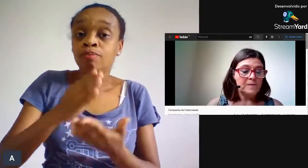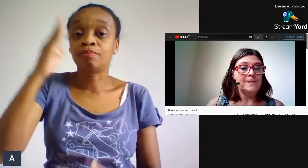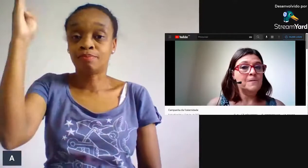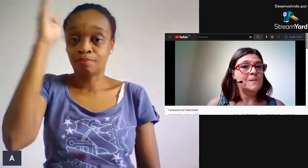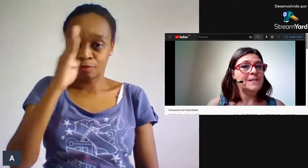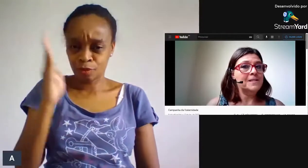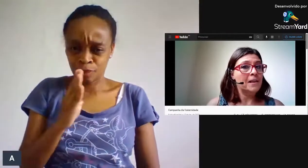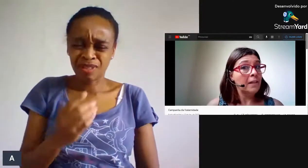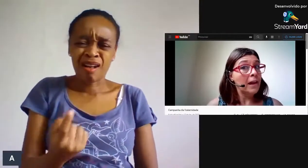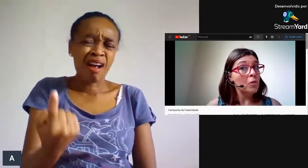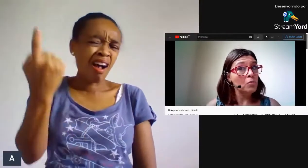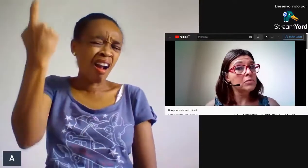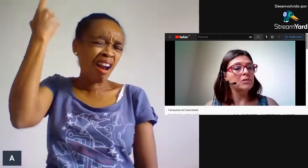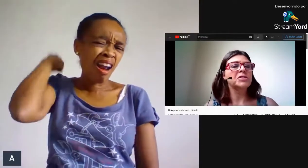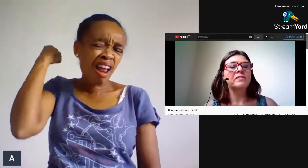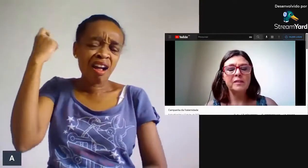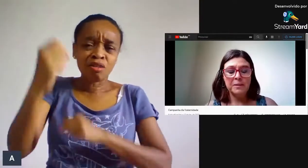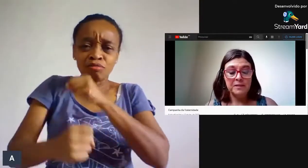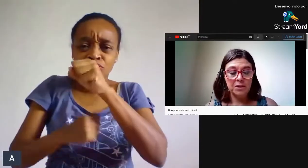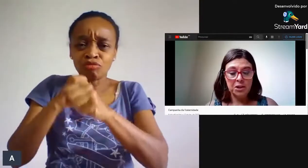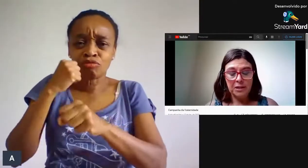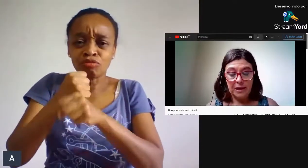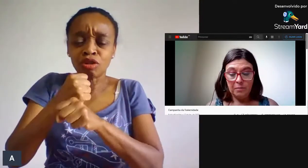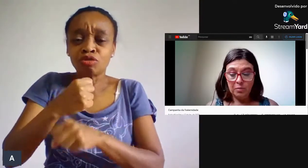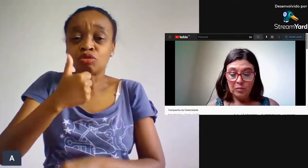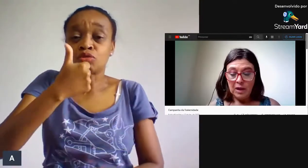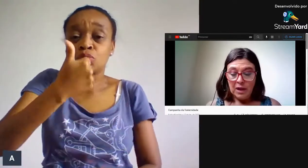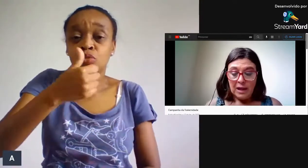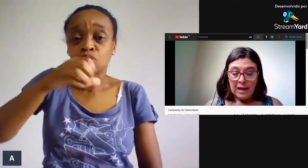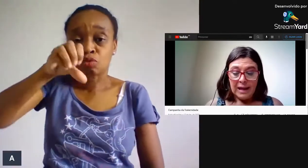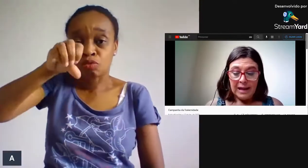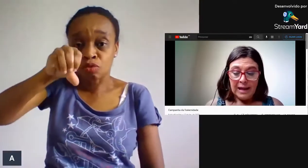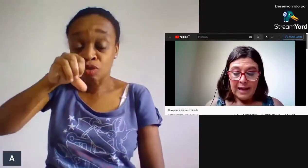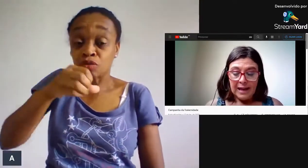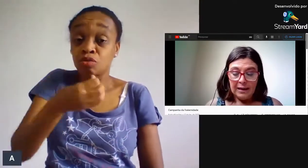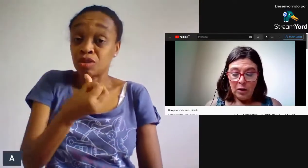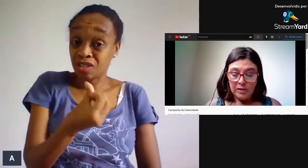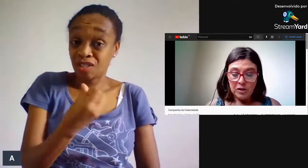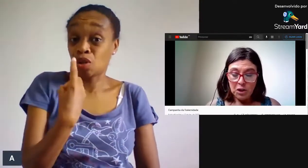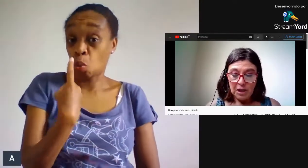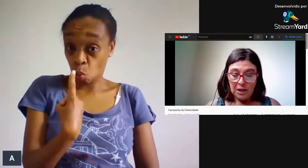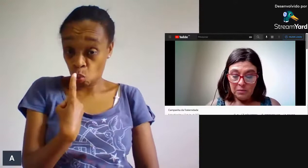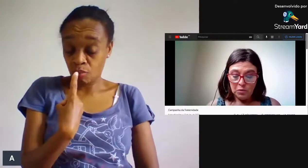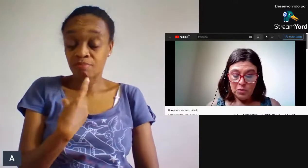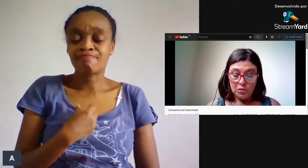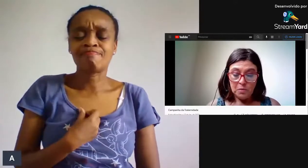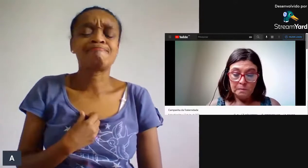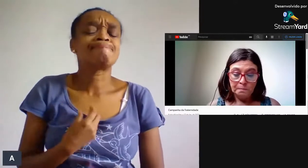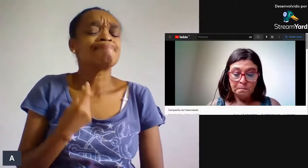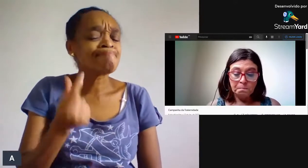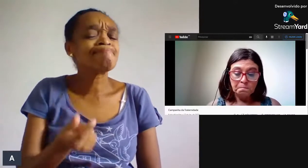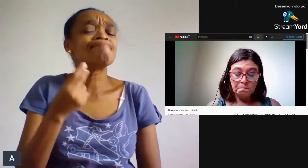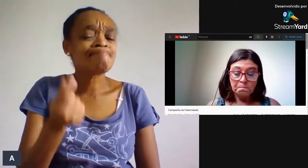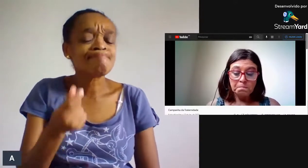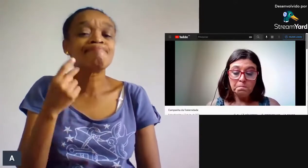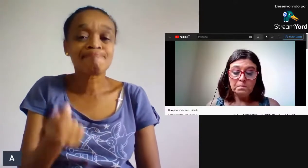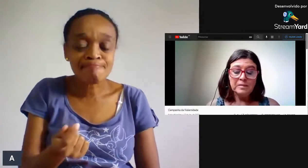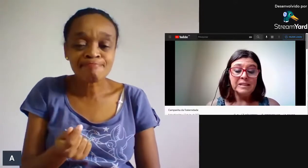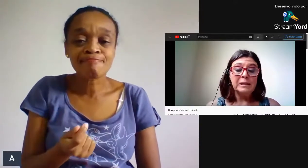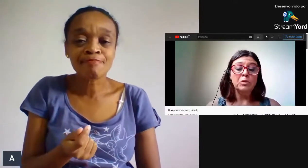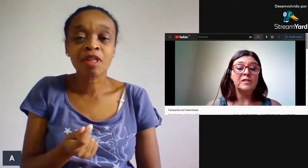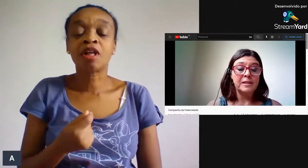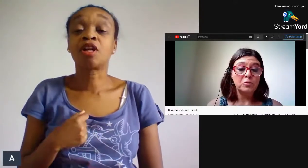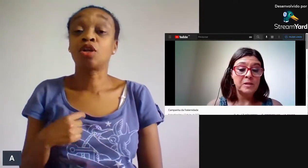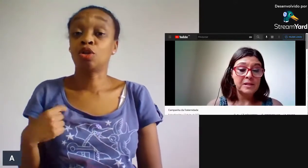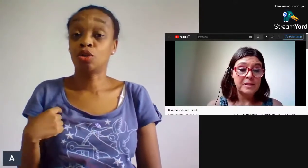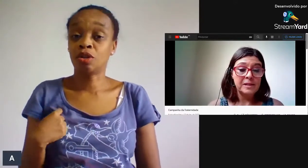em 1961, então já faz bastante tempo. Nós tínhamos